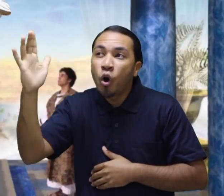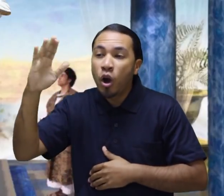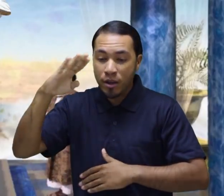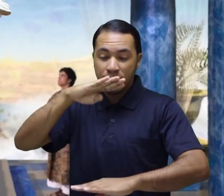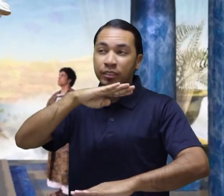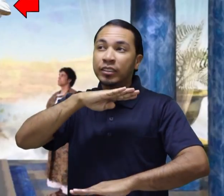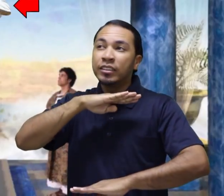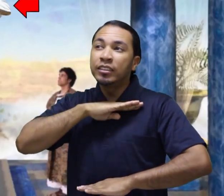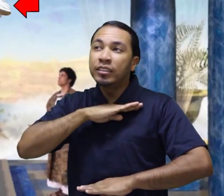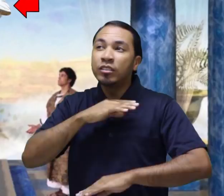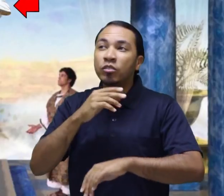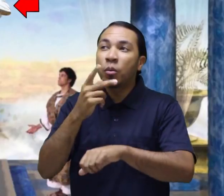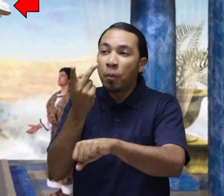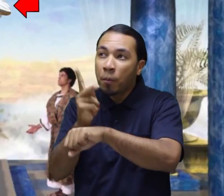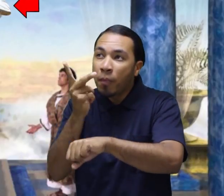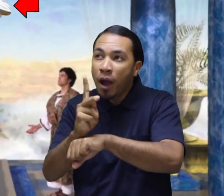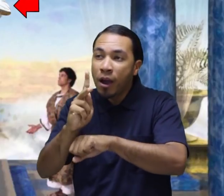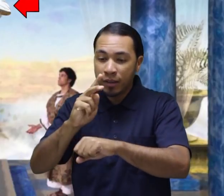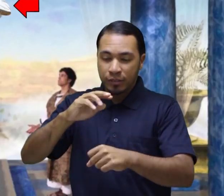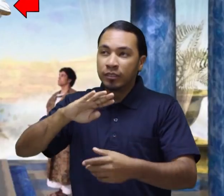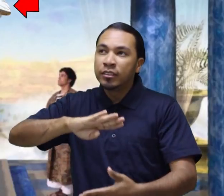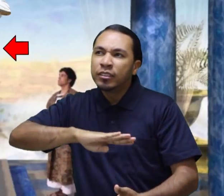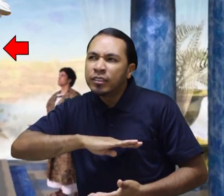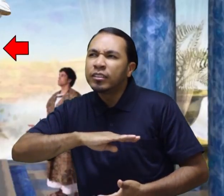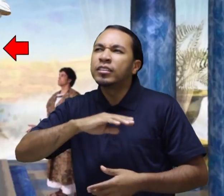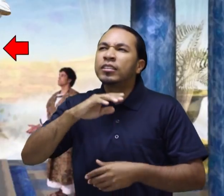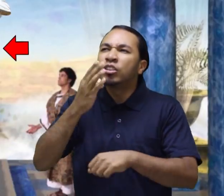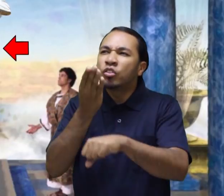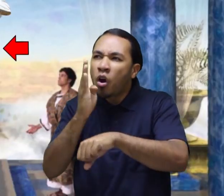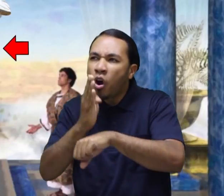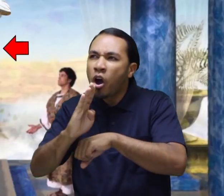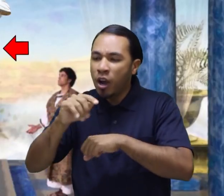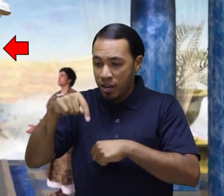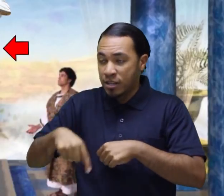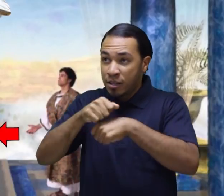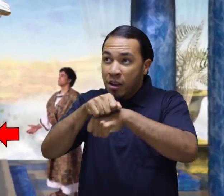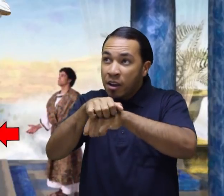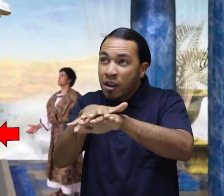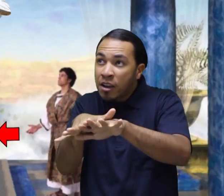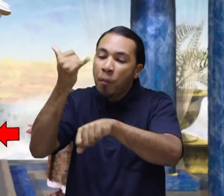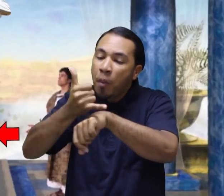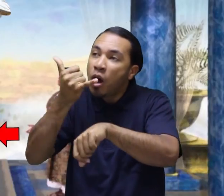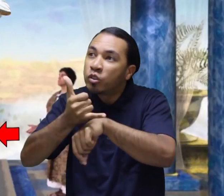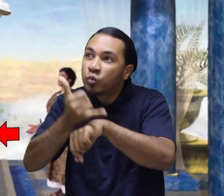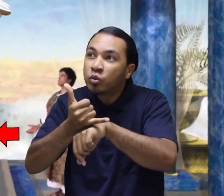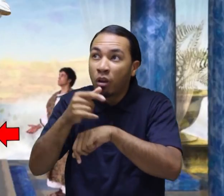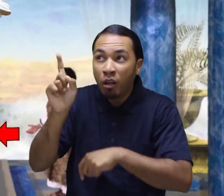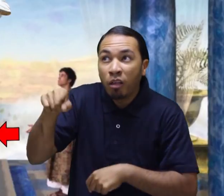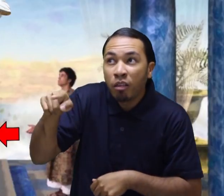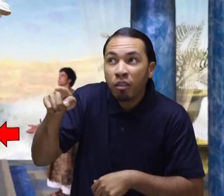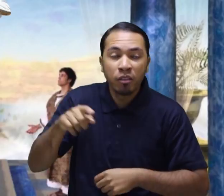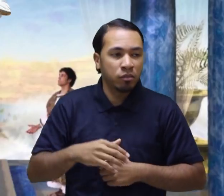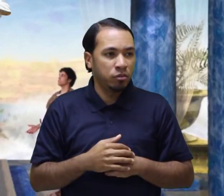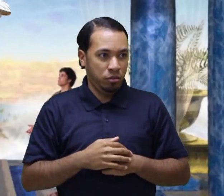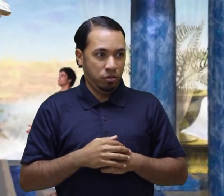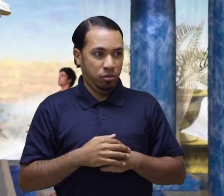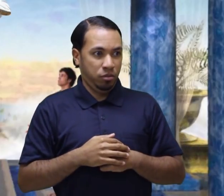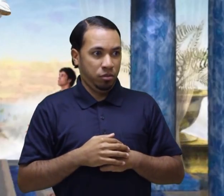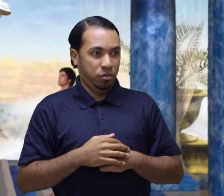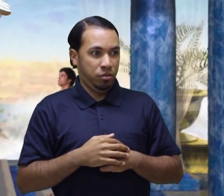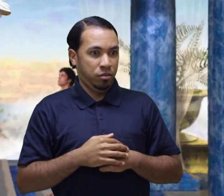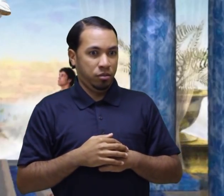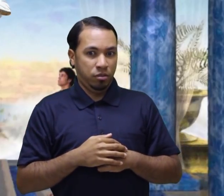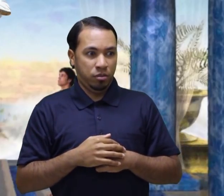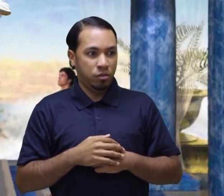cabeça era de ouro, o tórax feito de prata, a cintura feita de bronze, as pernas feitas de ferro e os